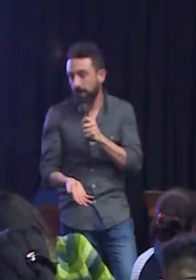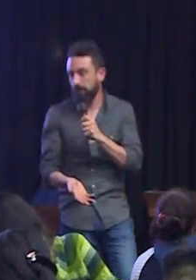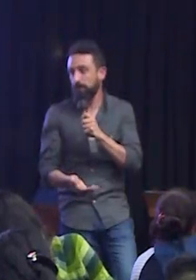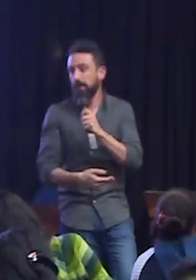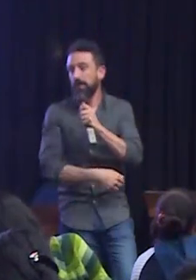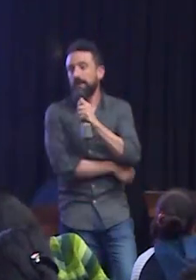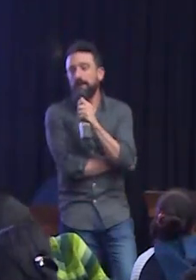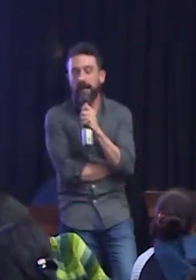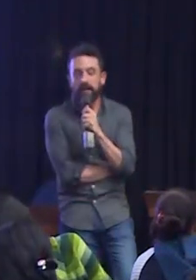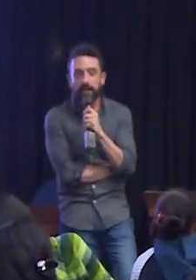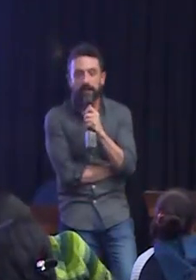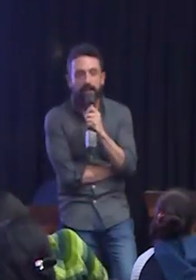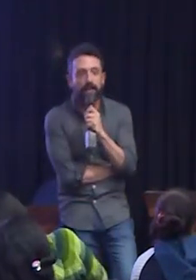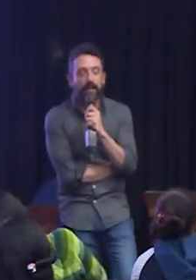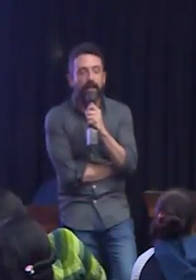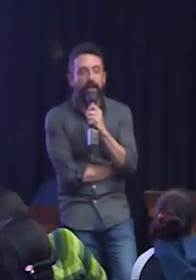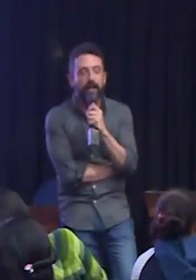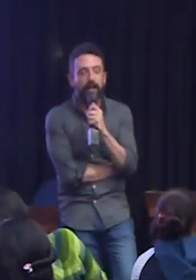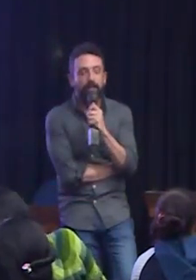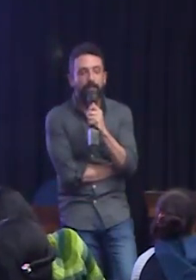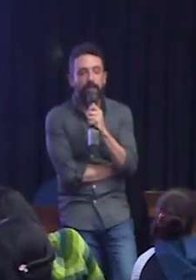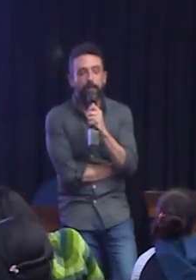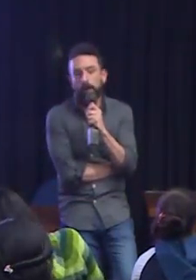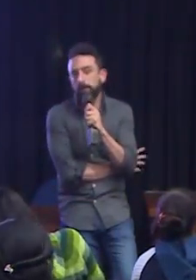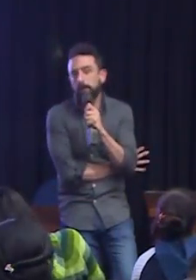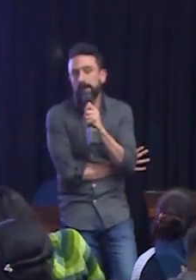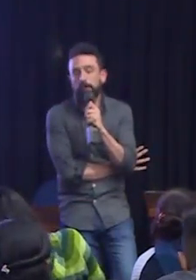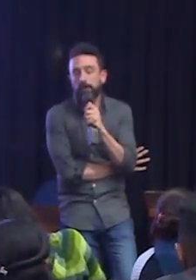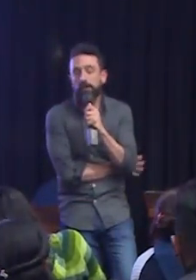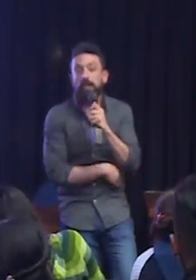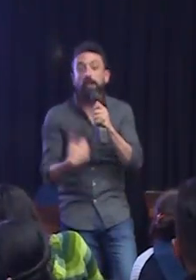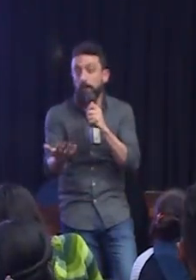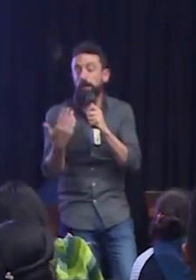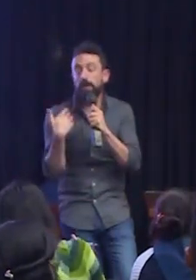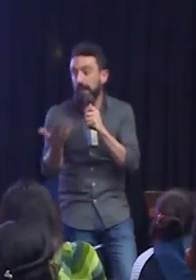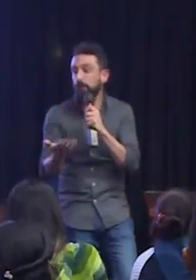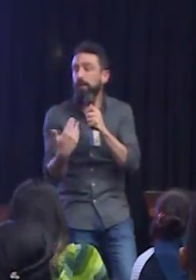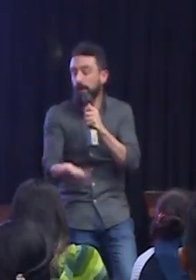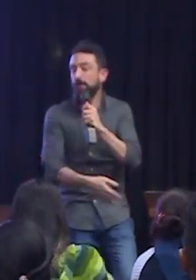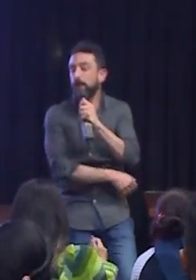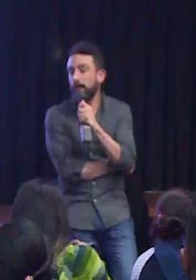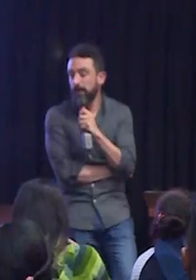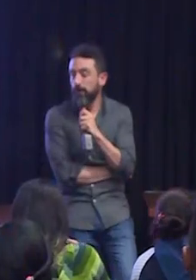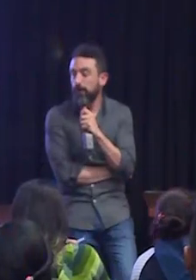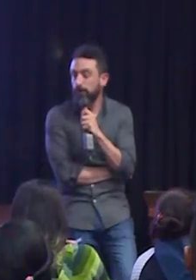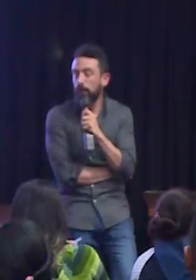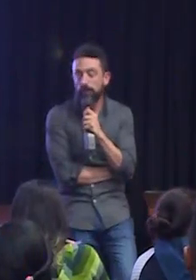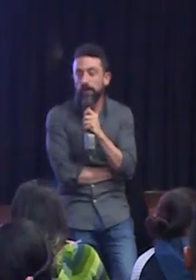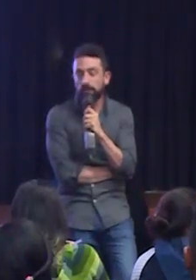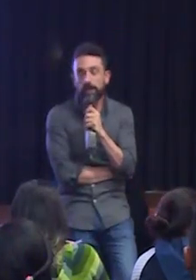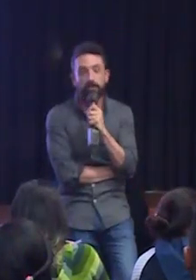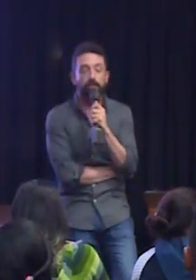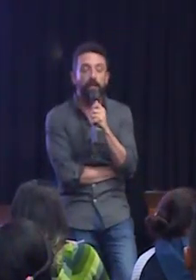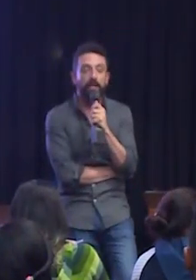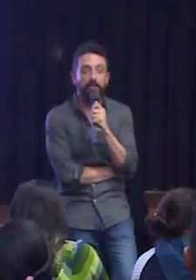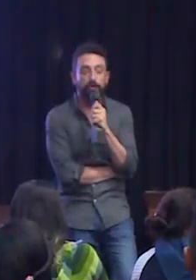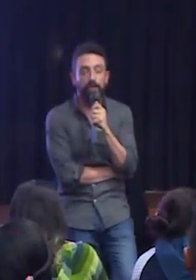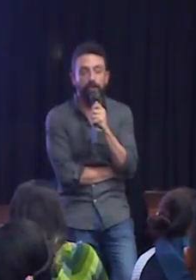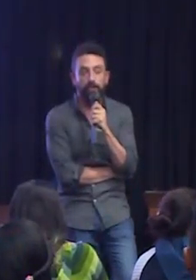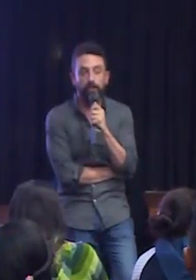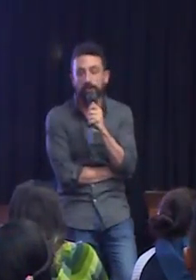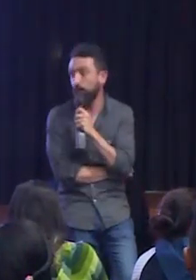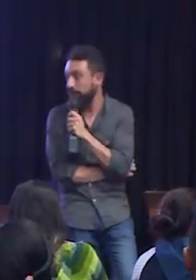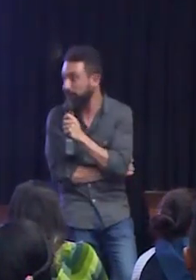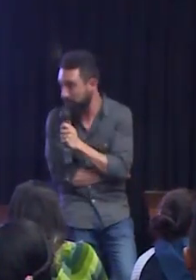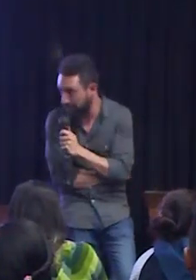un impedimento realmente eh Y podemos aprender muchas cosas y complementarnos porque yo también aprendo de los voluntarios y de los estudiantes